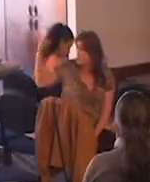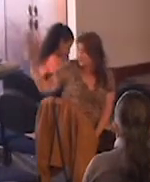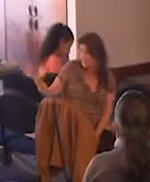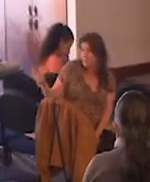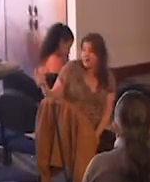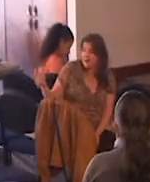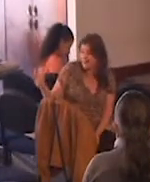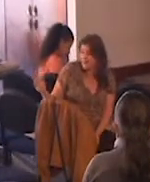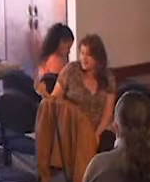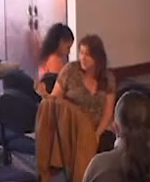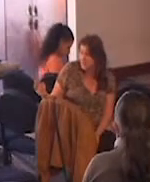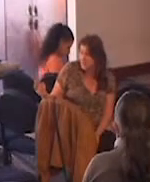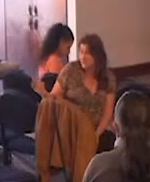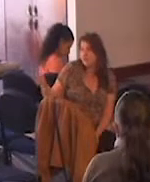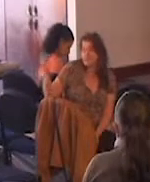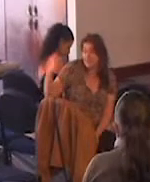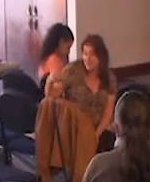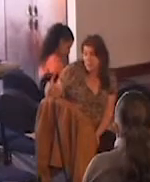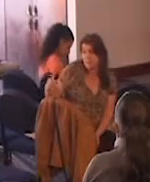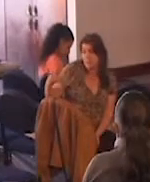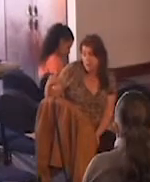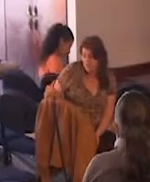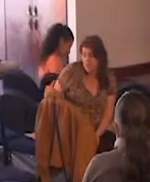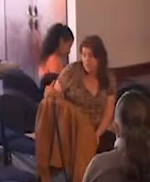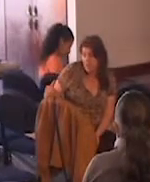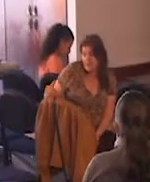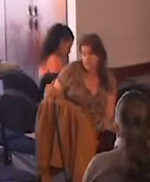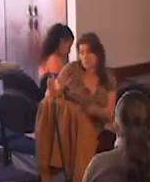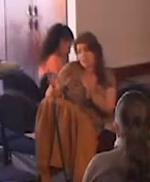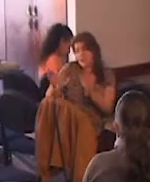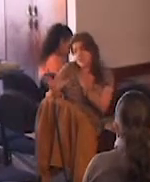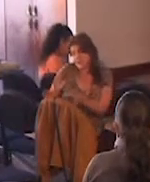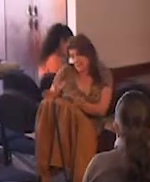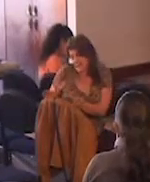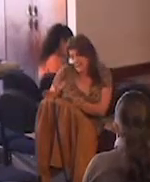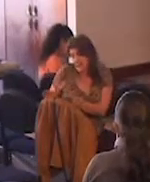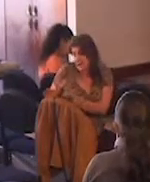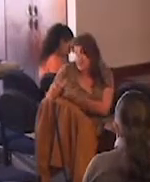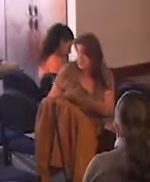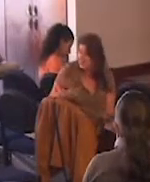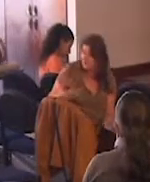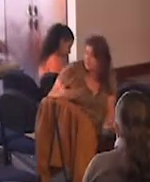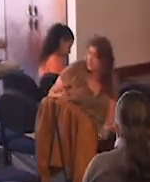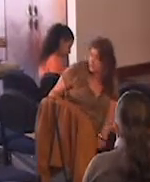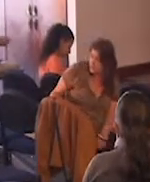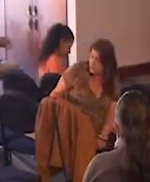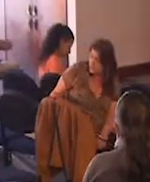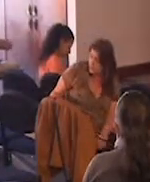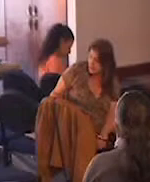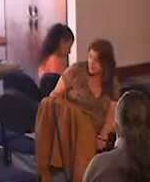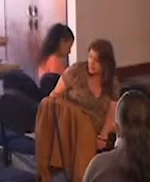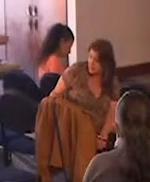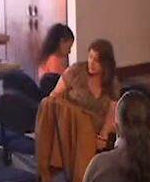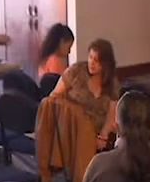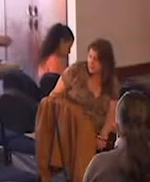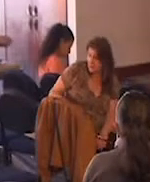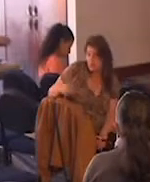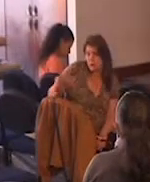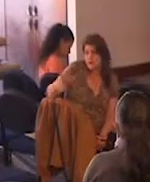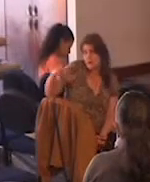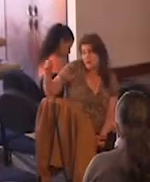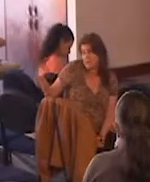mi lenguaje, yo lo llevo a todas partes. Entonces, él también, su lenguaje, que son unas agendas, él tiene que llevarlas a